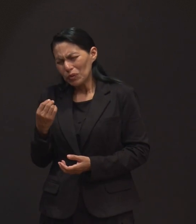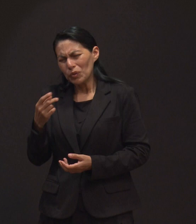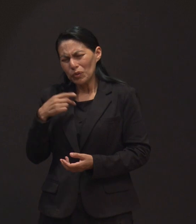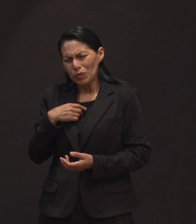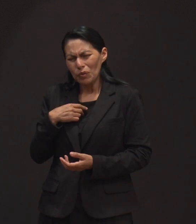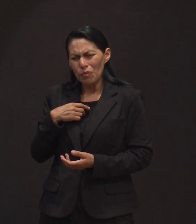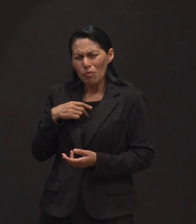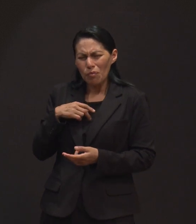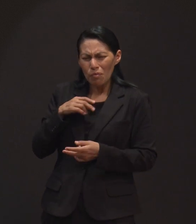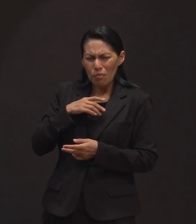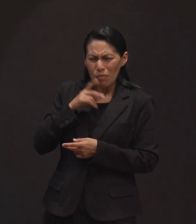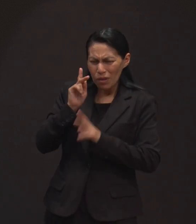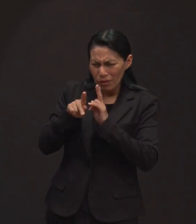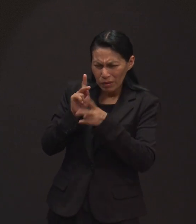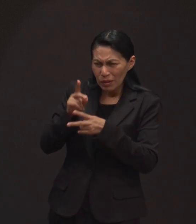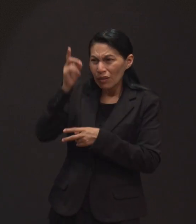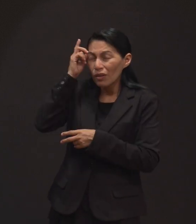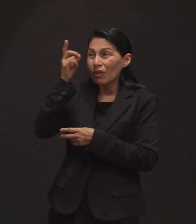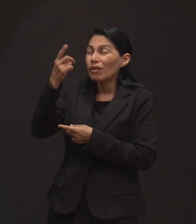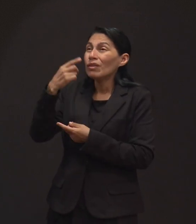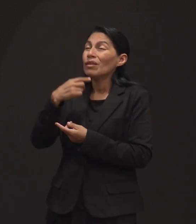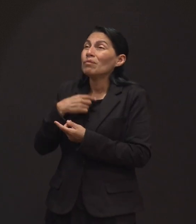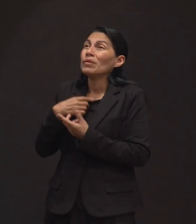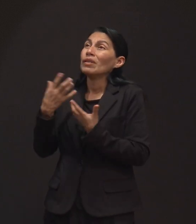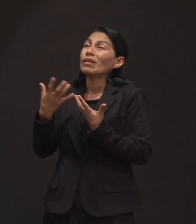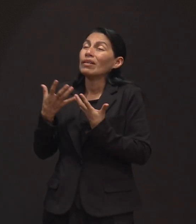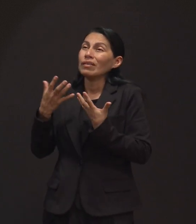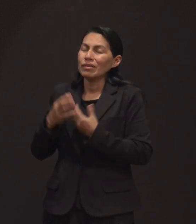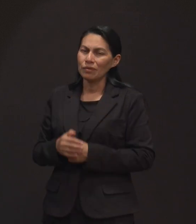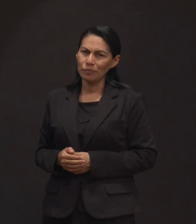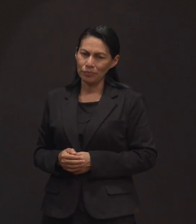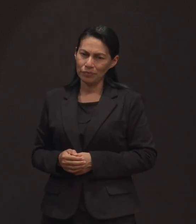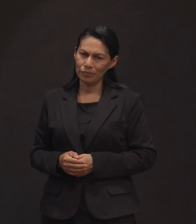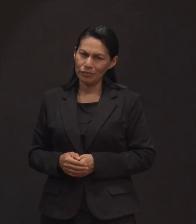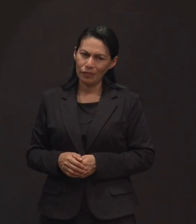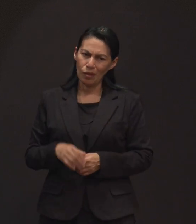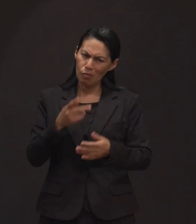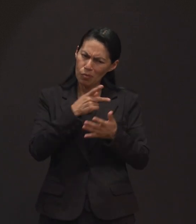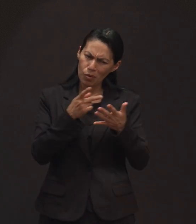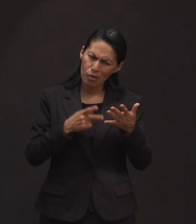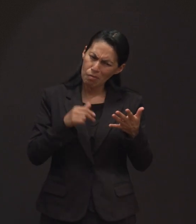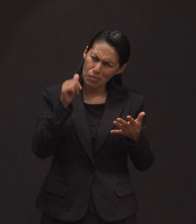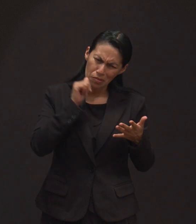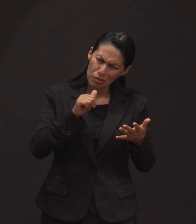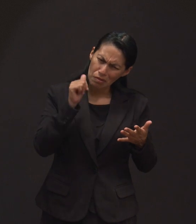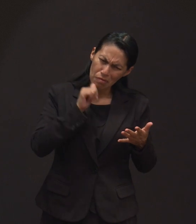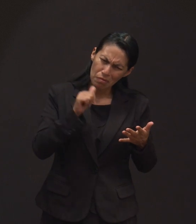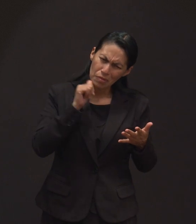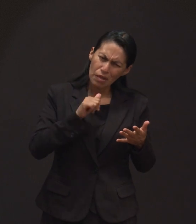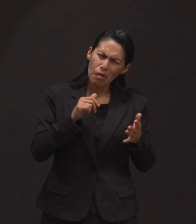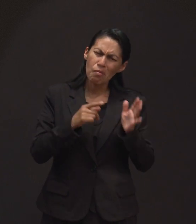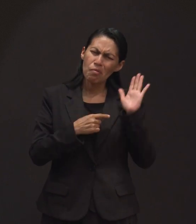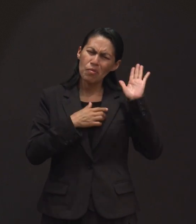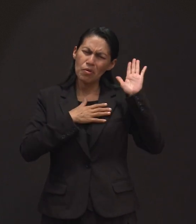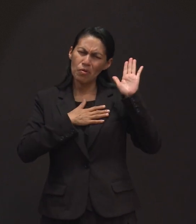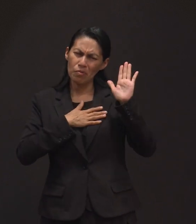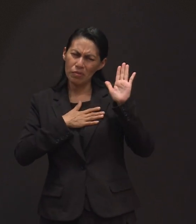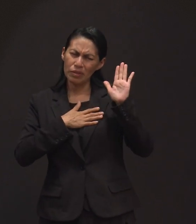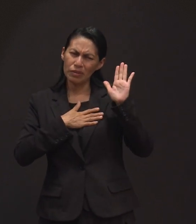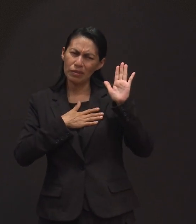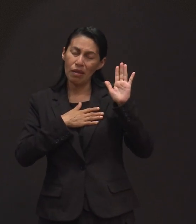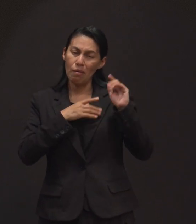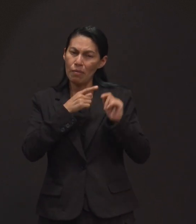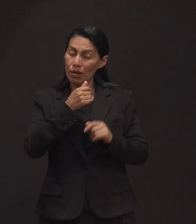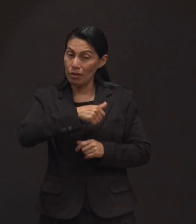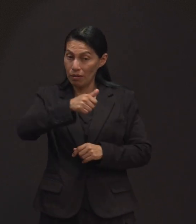vida. Amén. Todos los programas dejamos una promesa para que reflexionen y lo